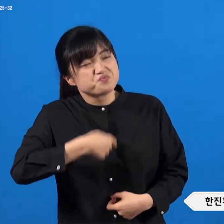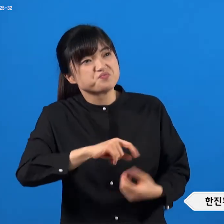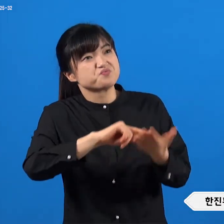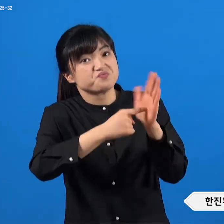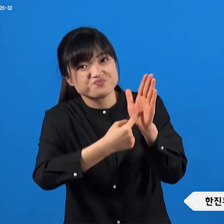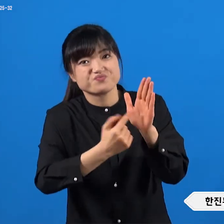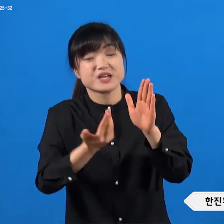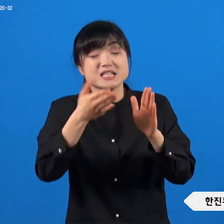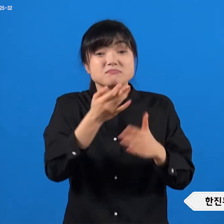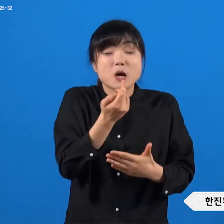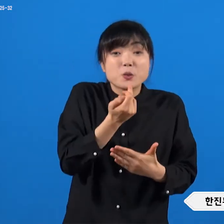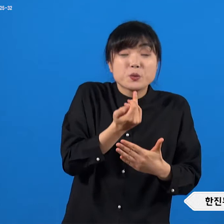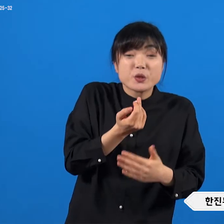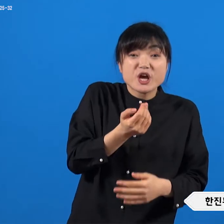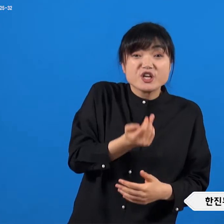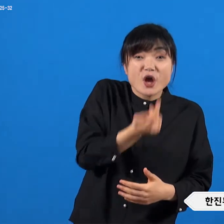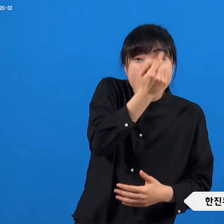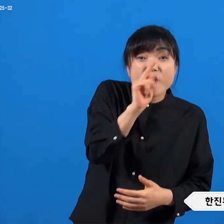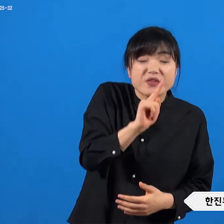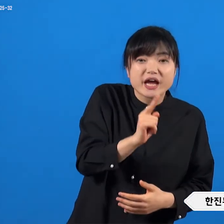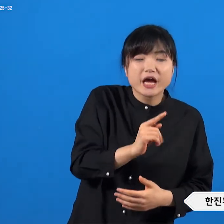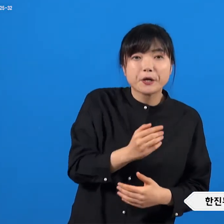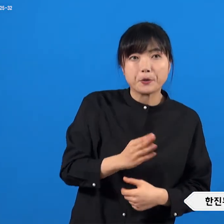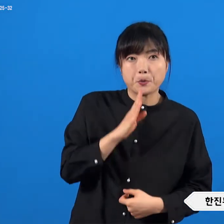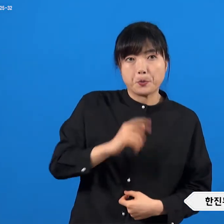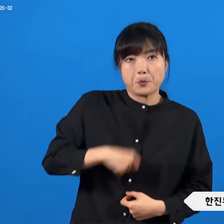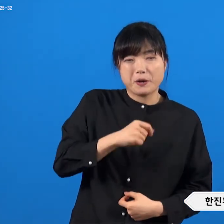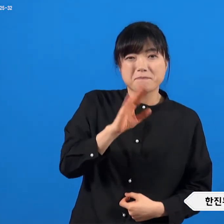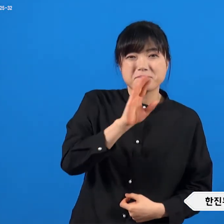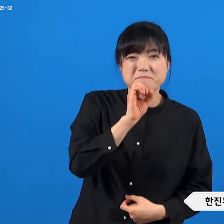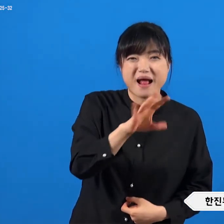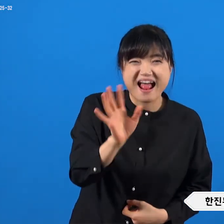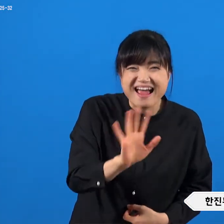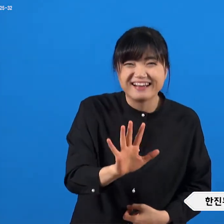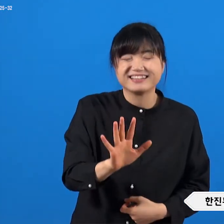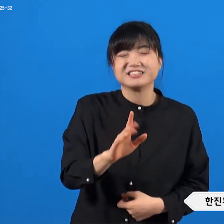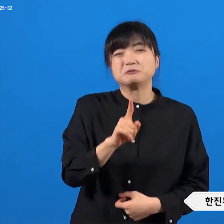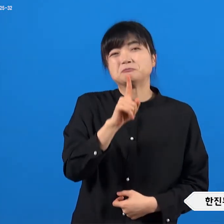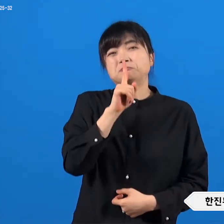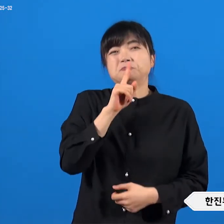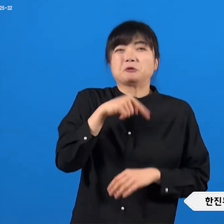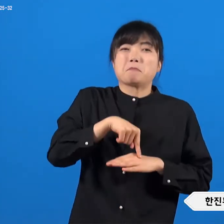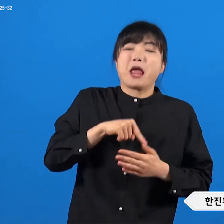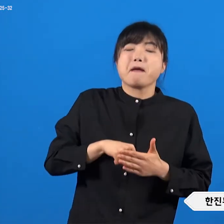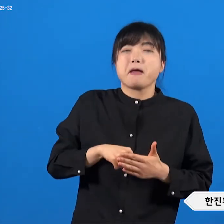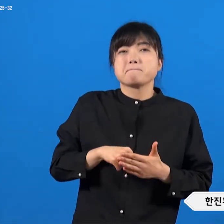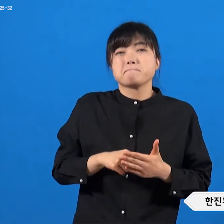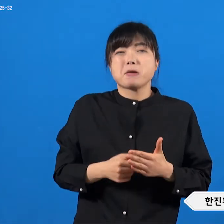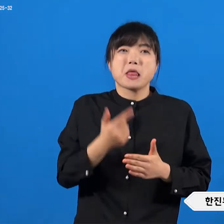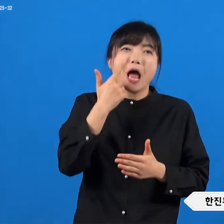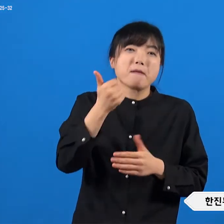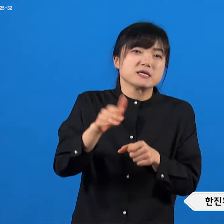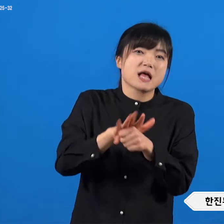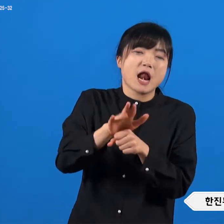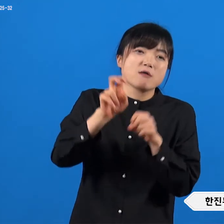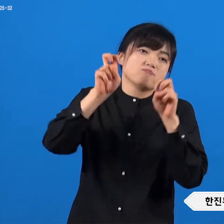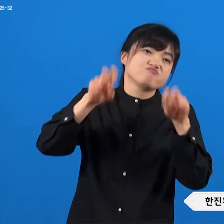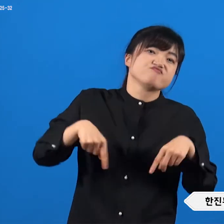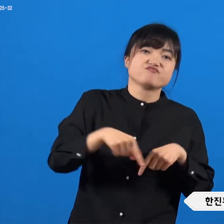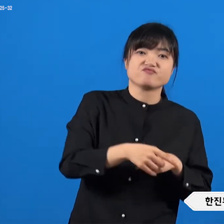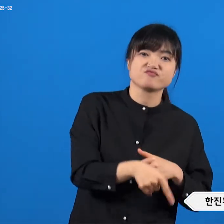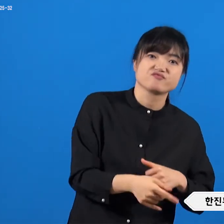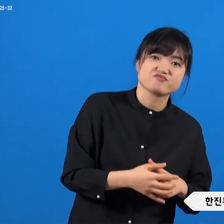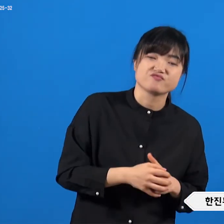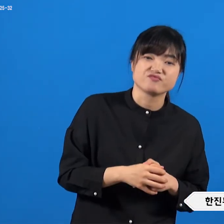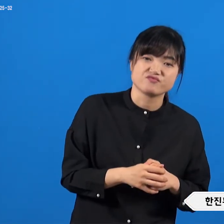지워버렸지요. 형은 그러지는 않았습니다. 그래도 그의 마음에 아버지가 없는 것은 마찬가지입니다.